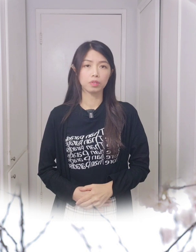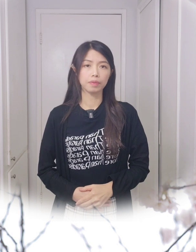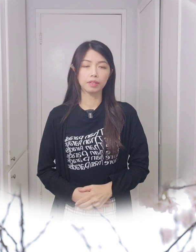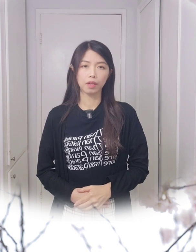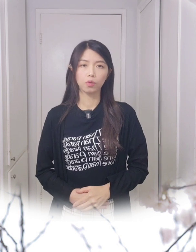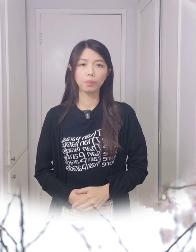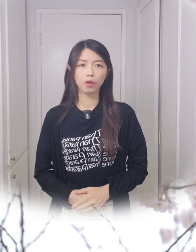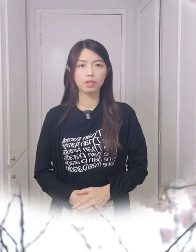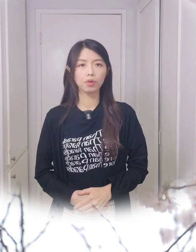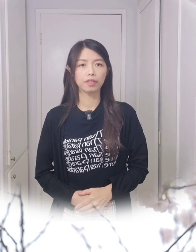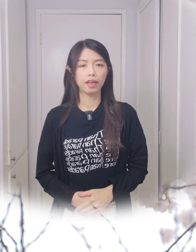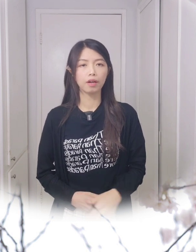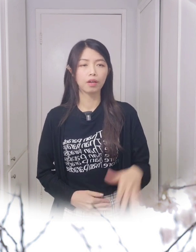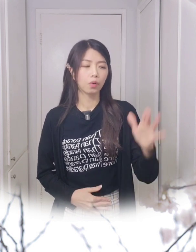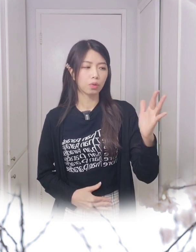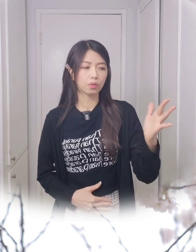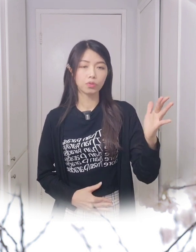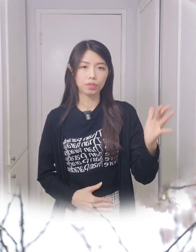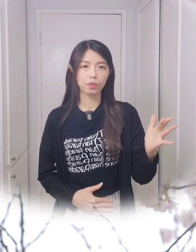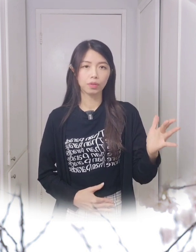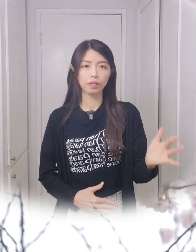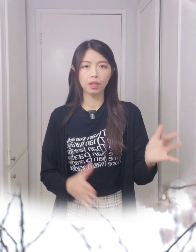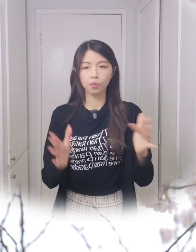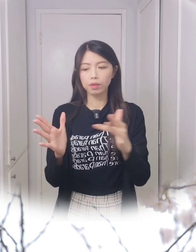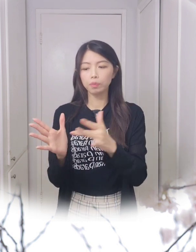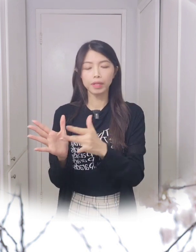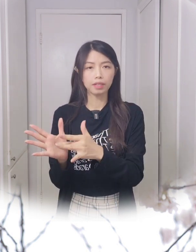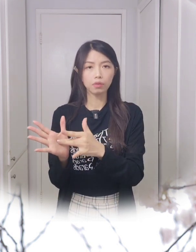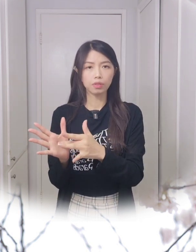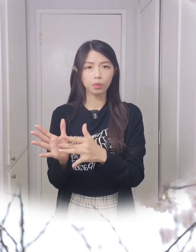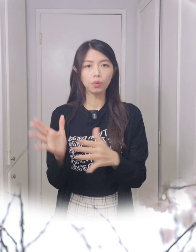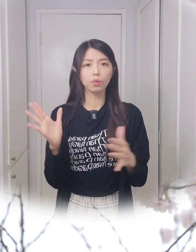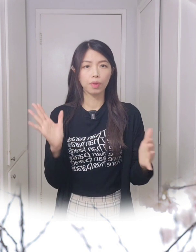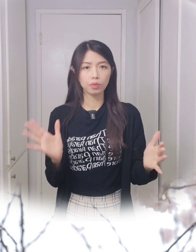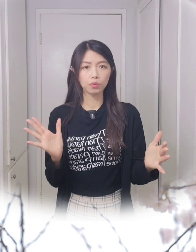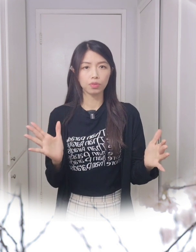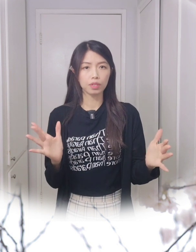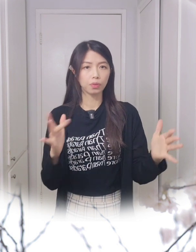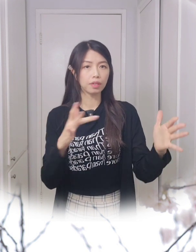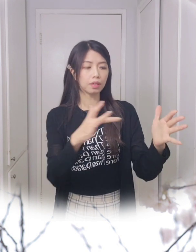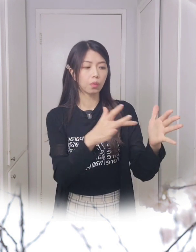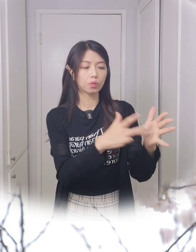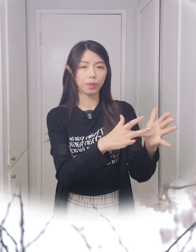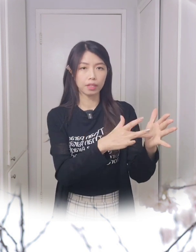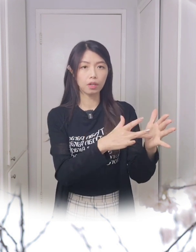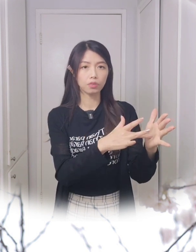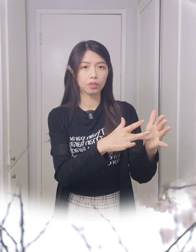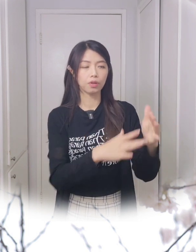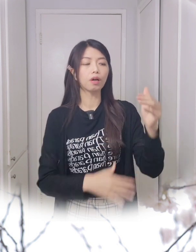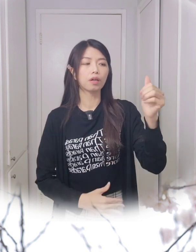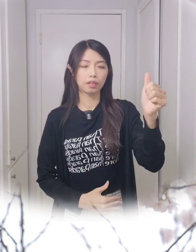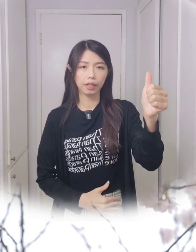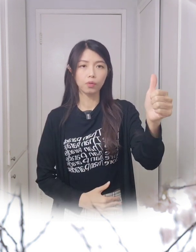박히신 모습을 그대로 표현한 수어인데요. 오른손 중지로는 왼손 바닥 찍어주시고 왼손 중지로는 오른손 바닥